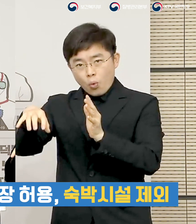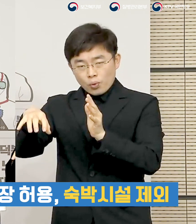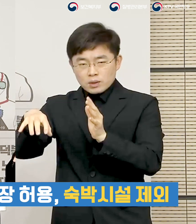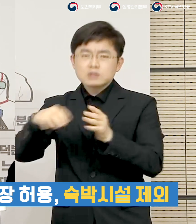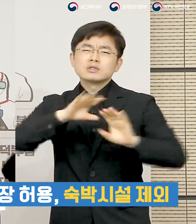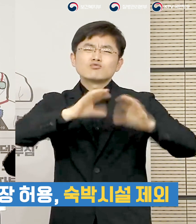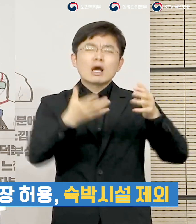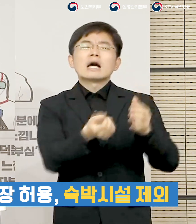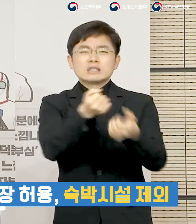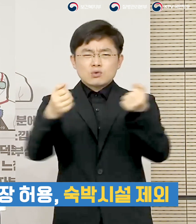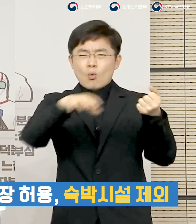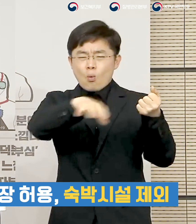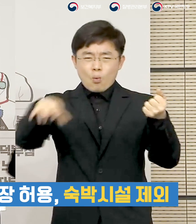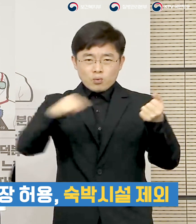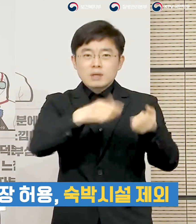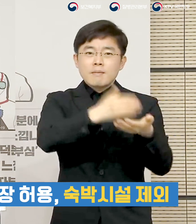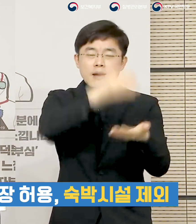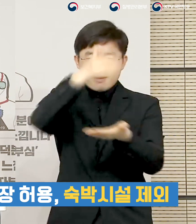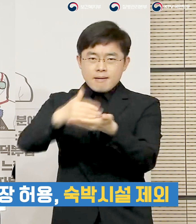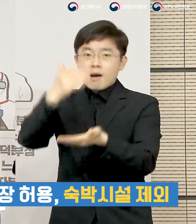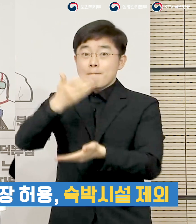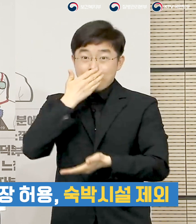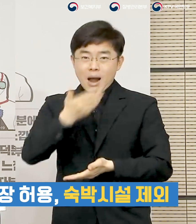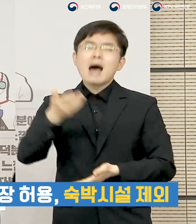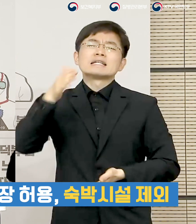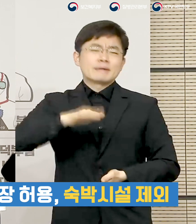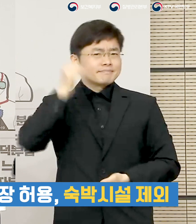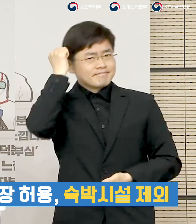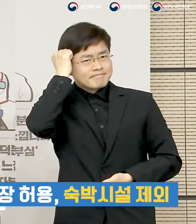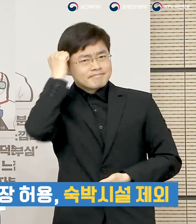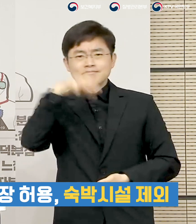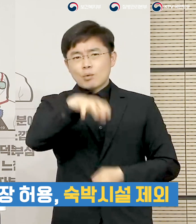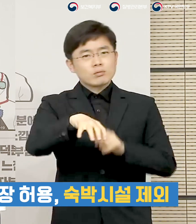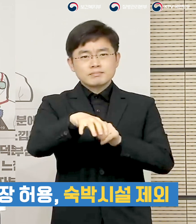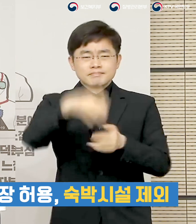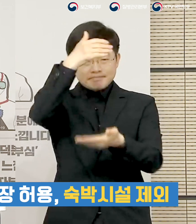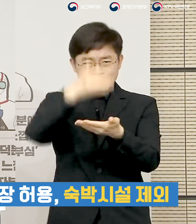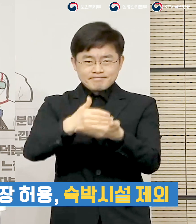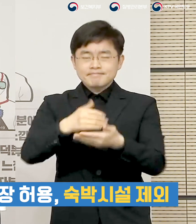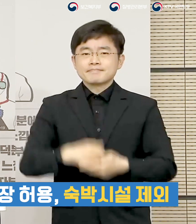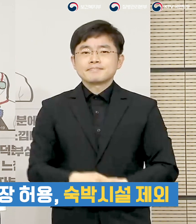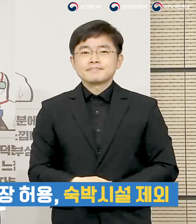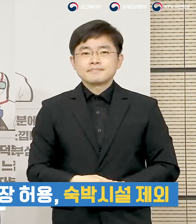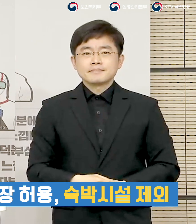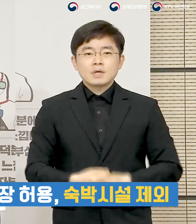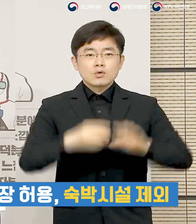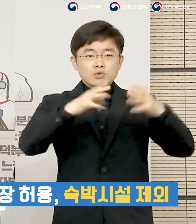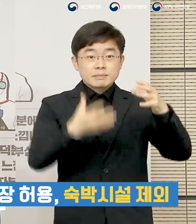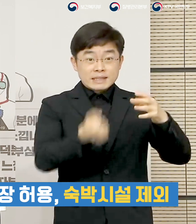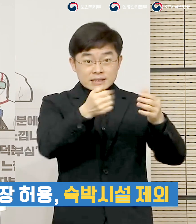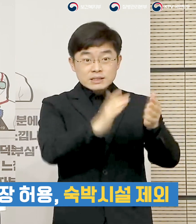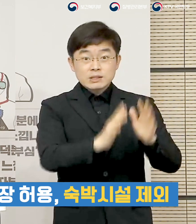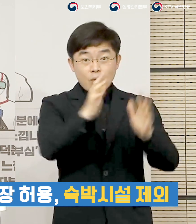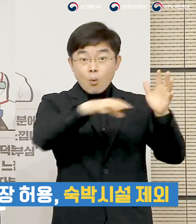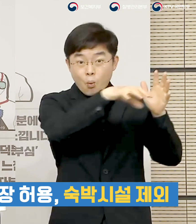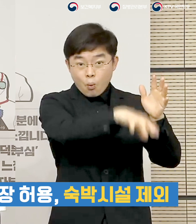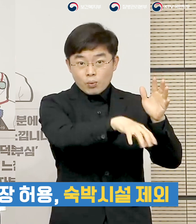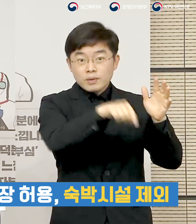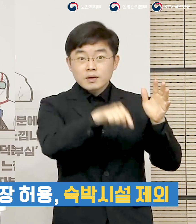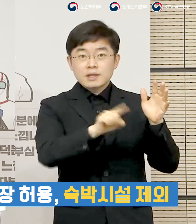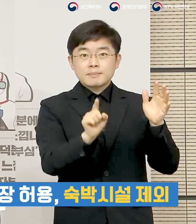입장을 허용합니다. 다만 숙박시설은 개장하지 않습니다. 이번 개방 대상인 국립